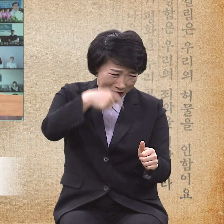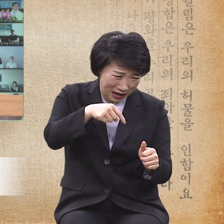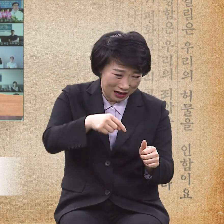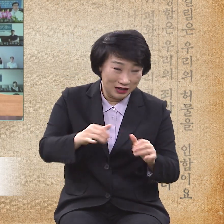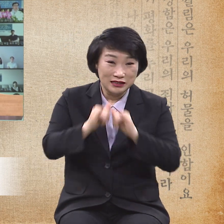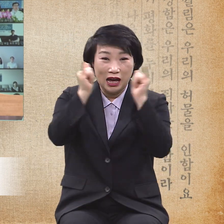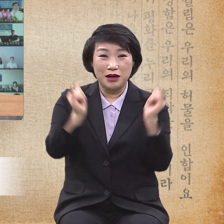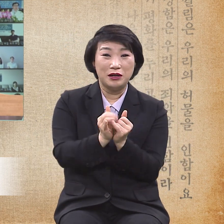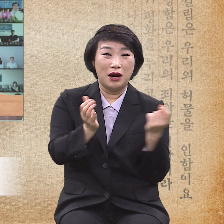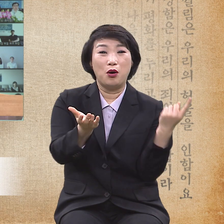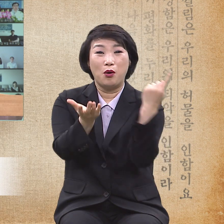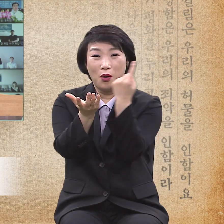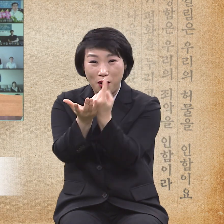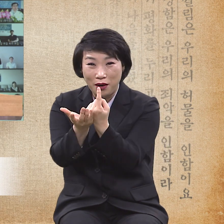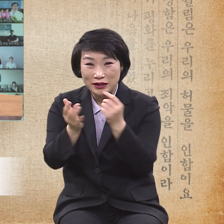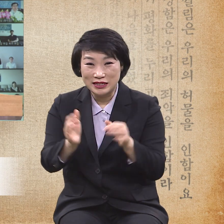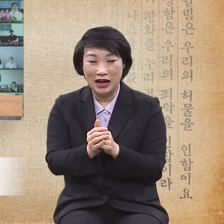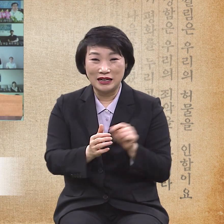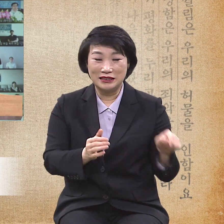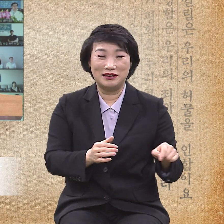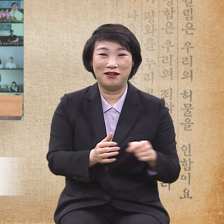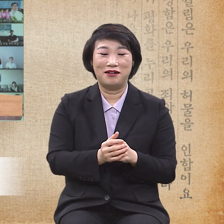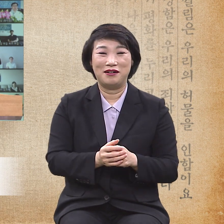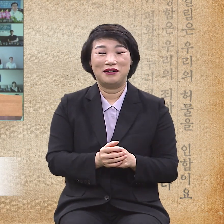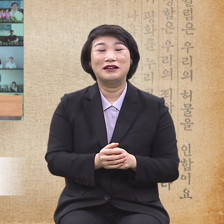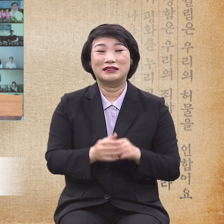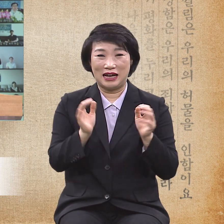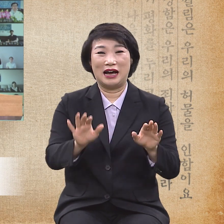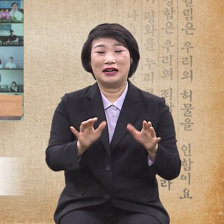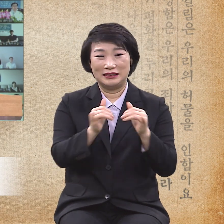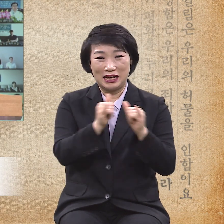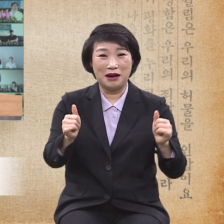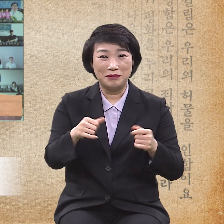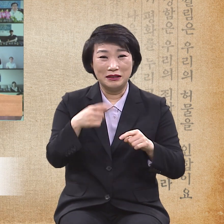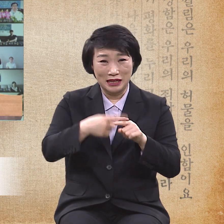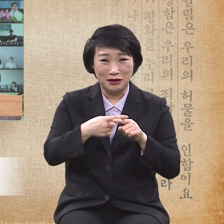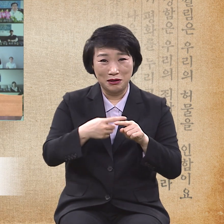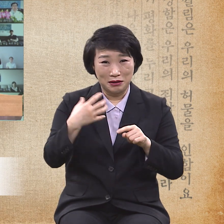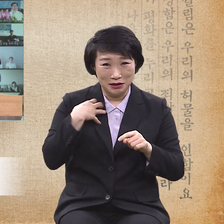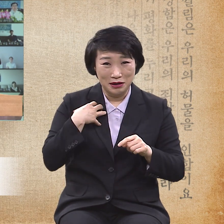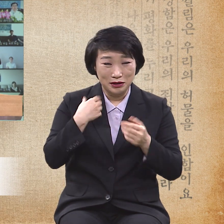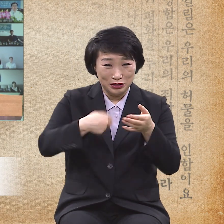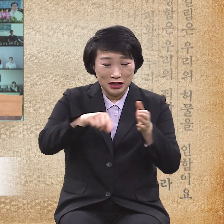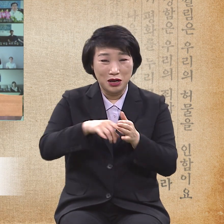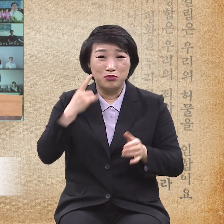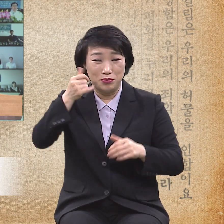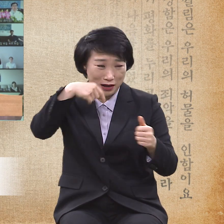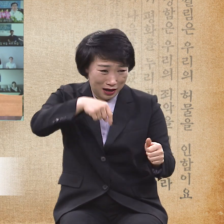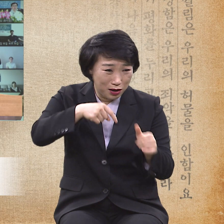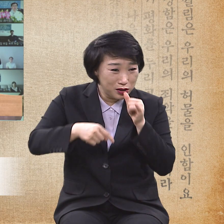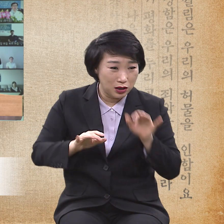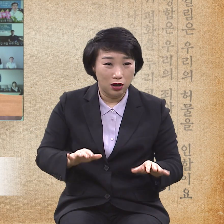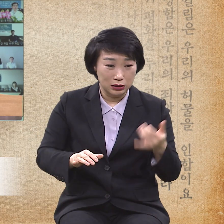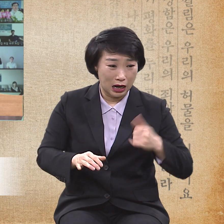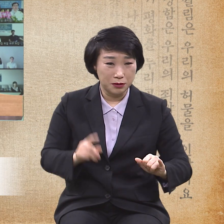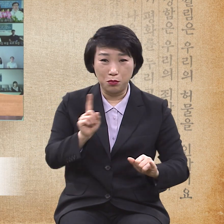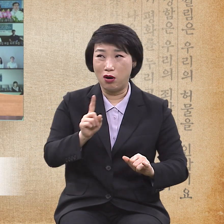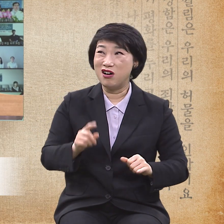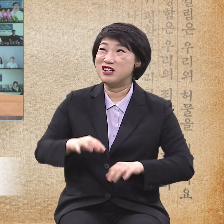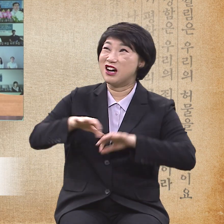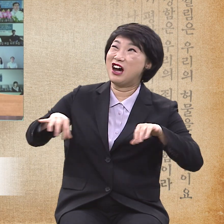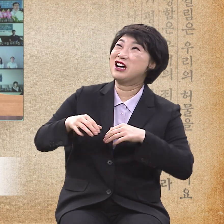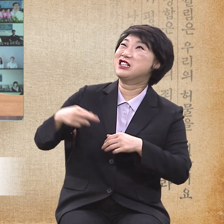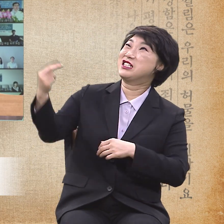사회 일원으로서 그저 바보 되지 말고 사람처럼 살아라고 애타게 말하는데 자식은